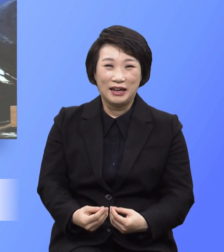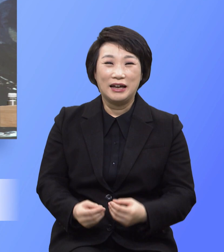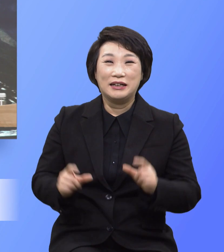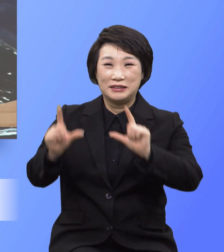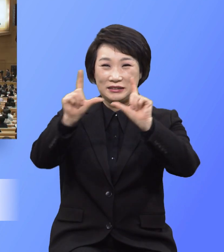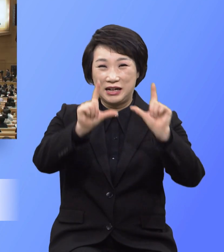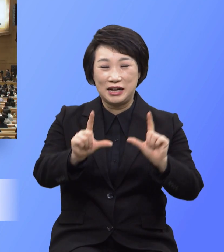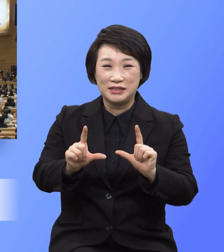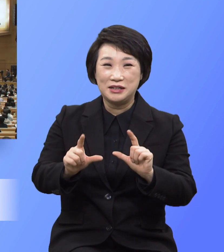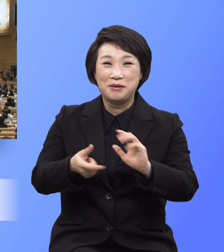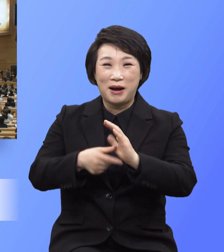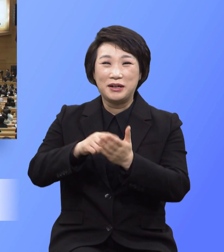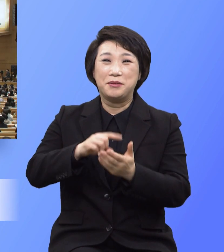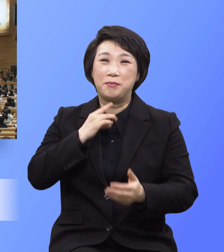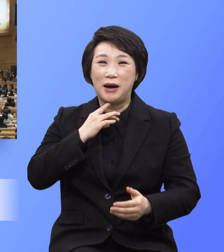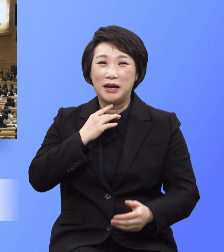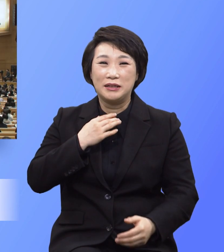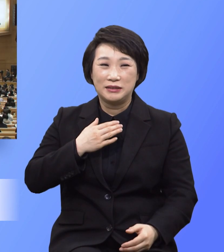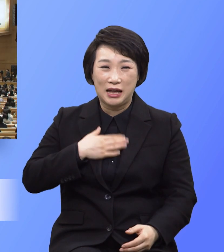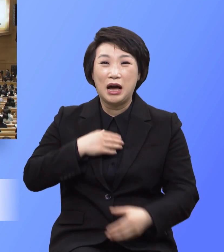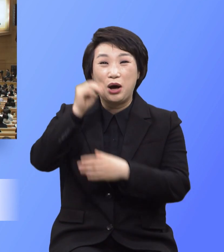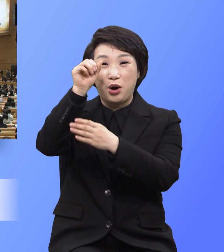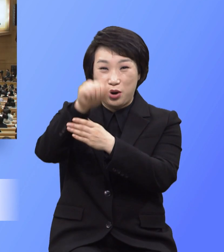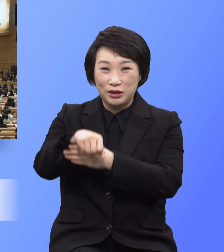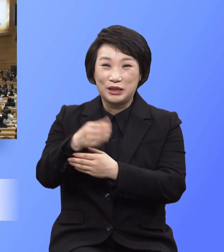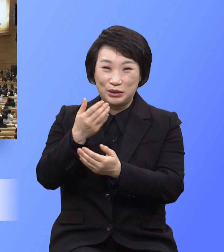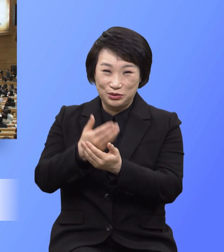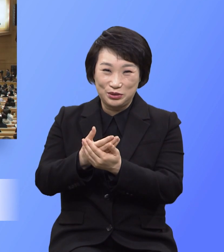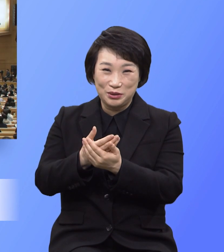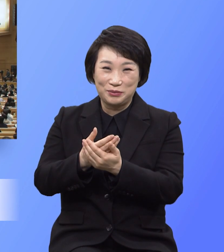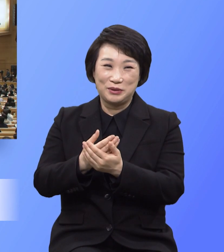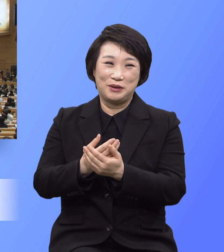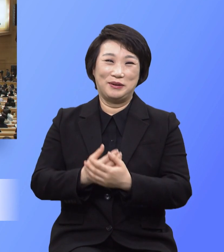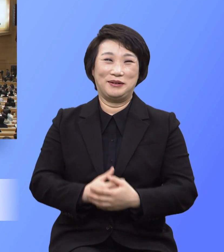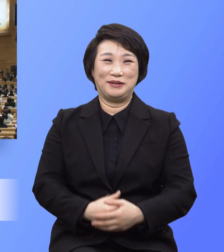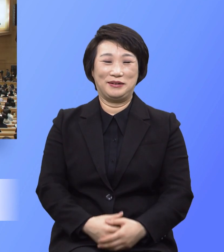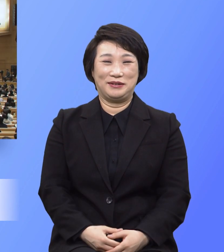편안하게 살 수 있을 만큼만 허락하옵소서.